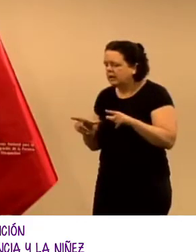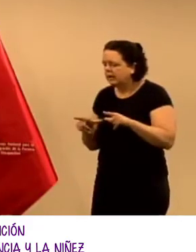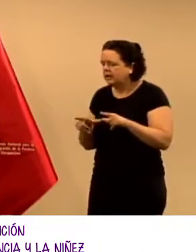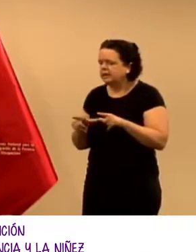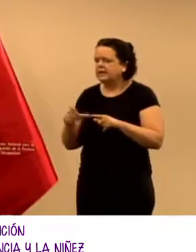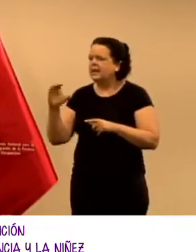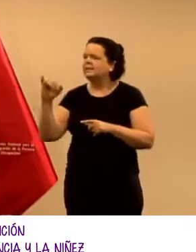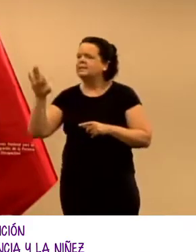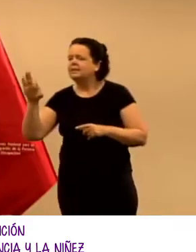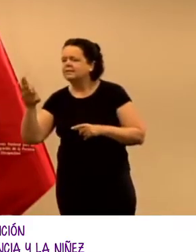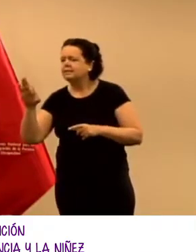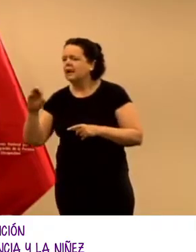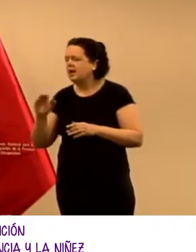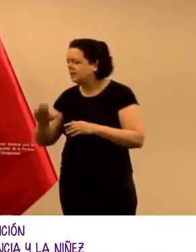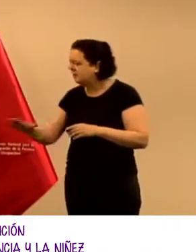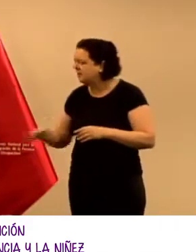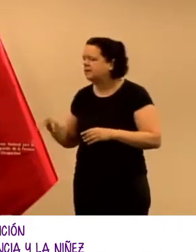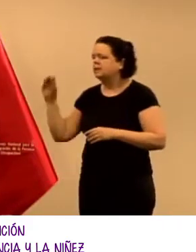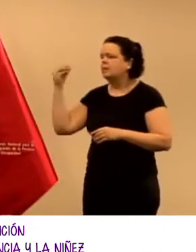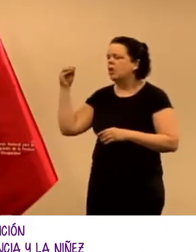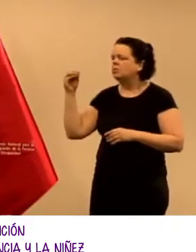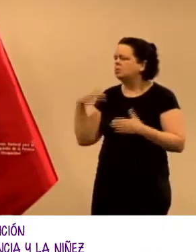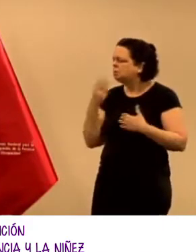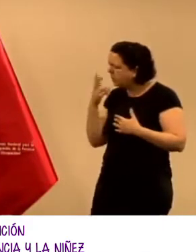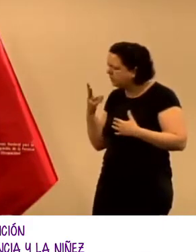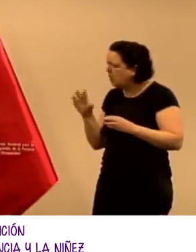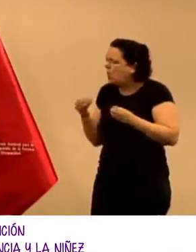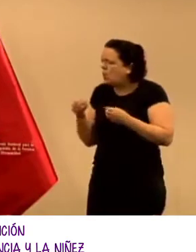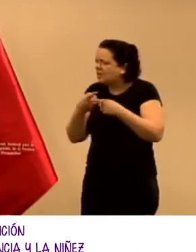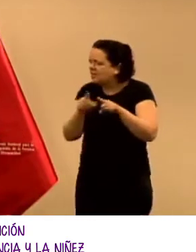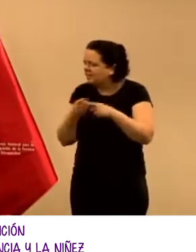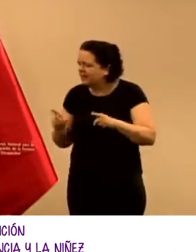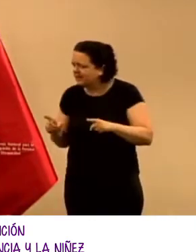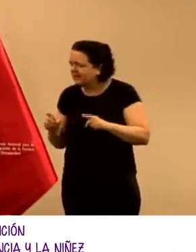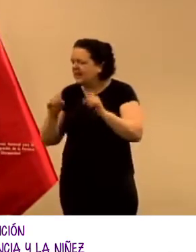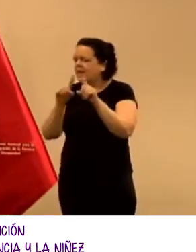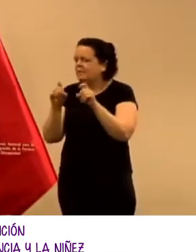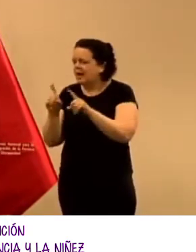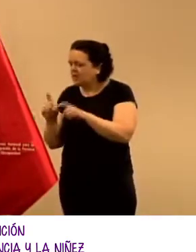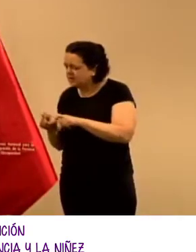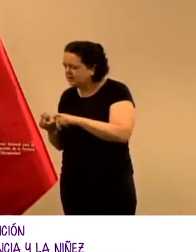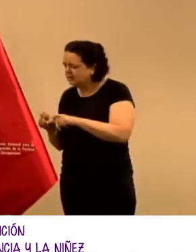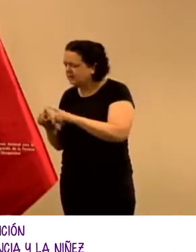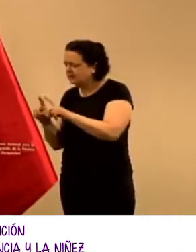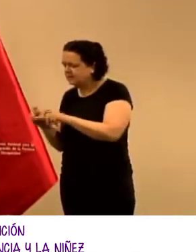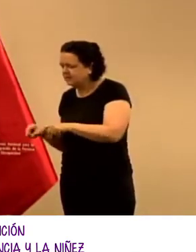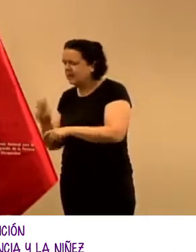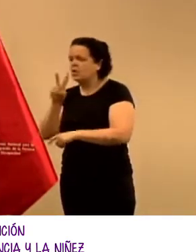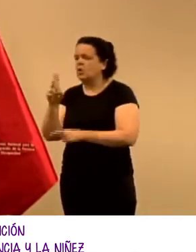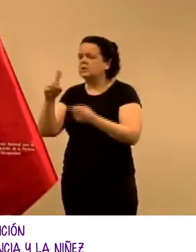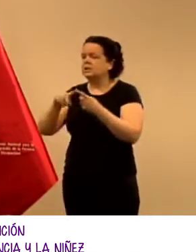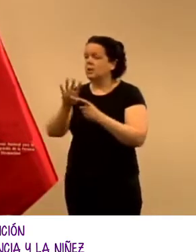de la CIF para infancia y adolescentes y vamos a ver cómo se diferencian estos ámbitos en las preguntas para niños y niñas de 2 a